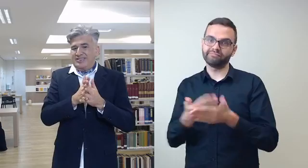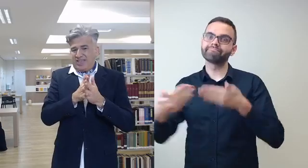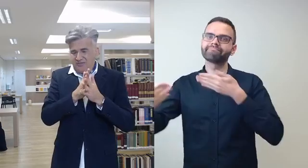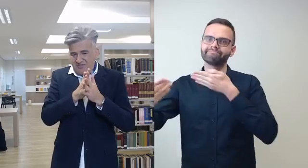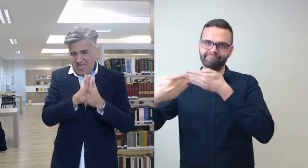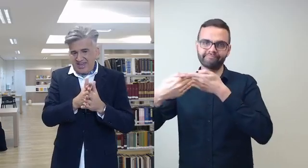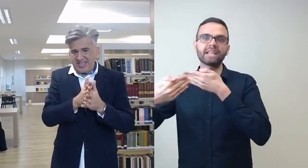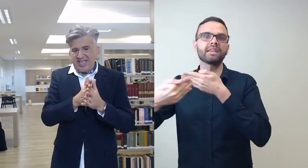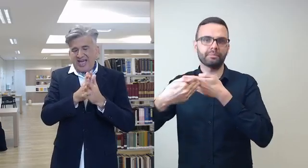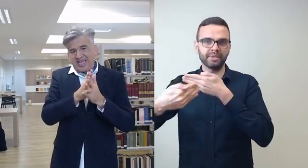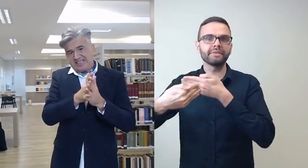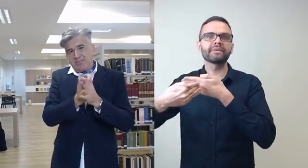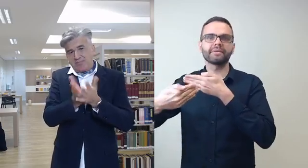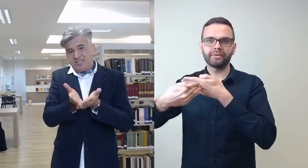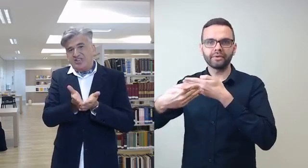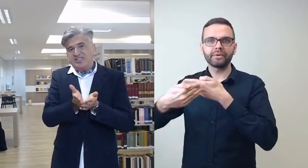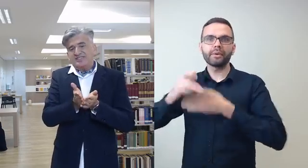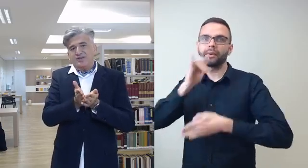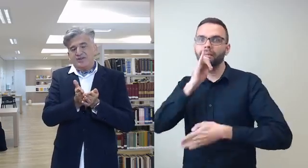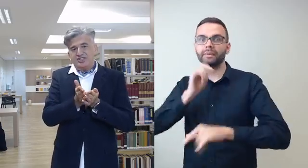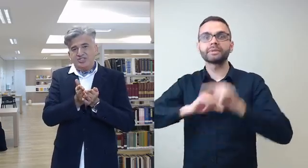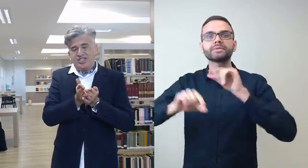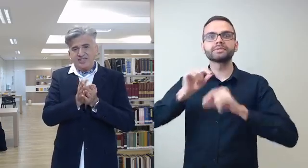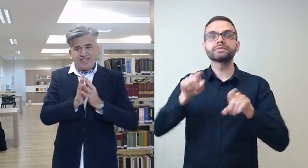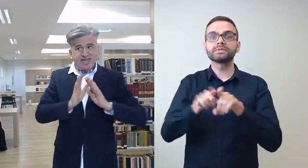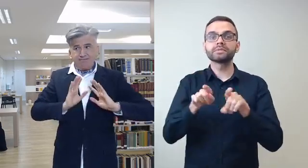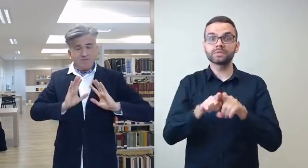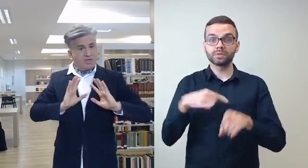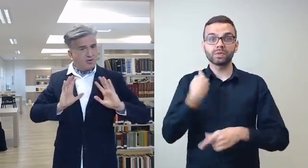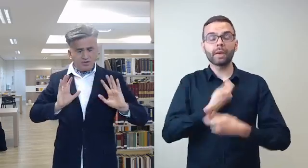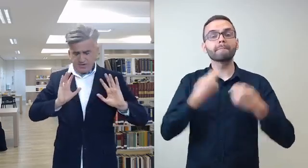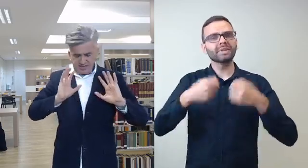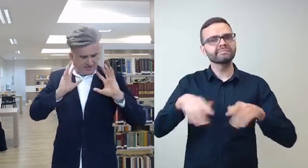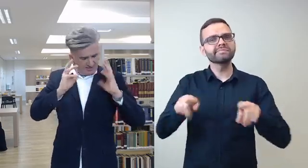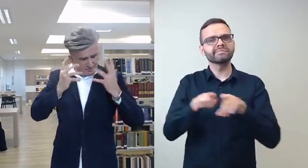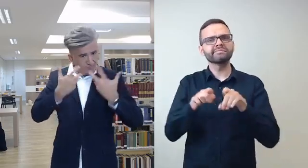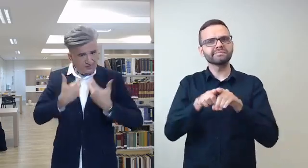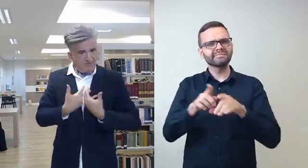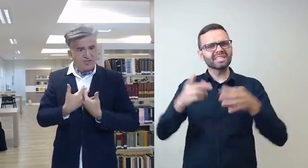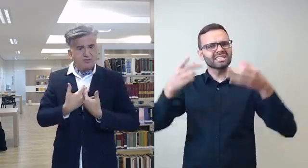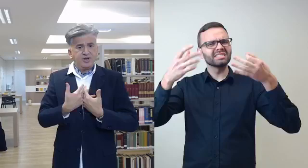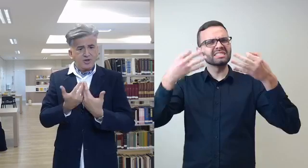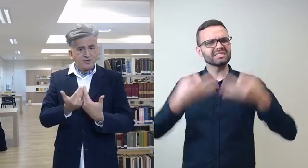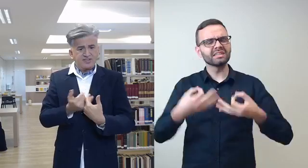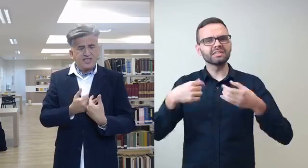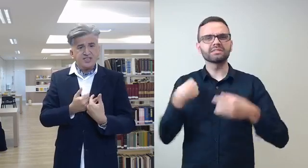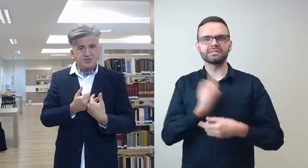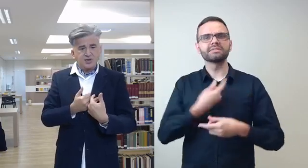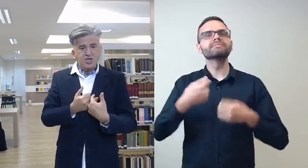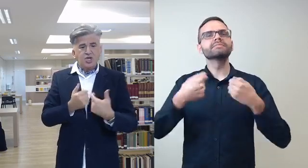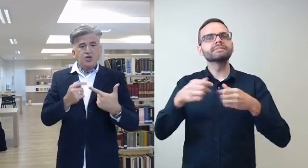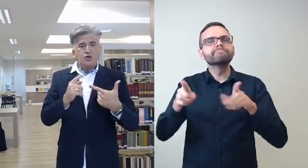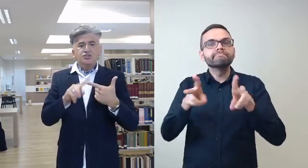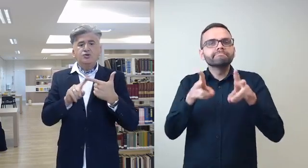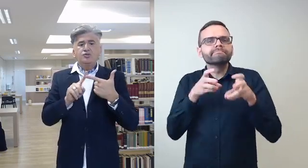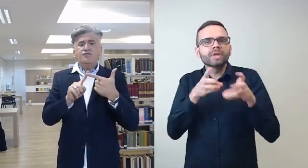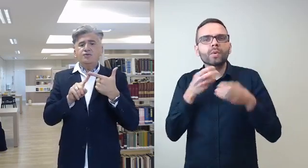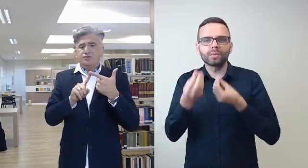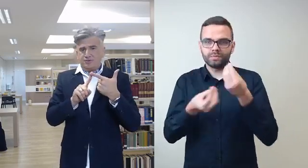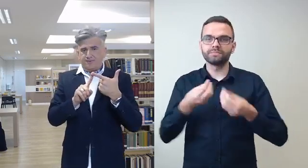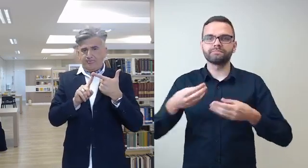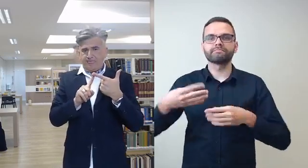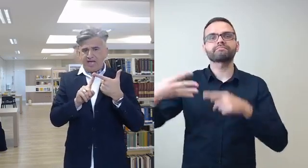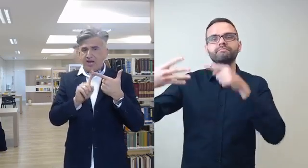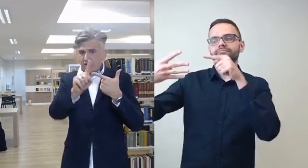que interfere aí da predileção. A gente tem que estar neutro e tem que estar se observando para não acontecer isso. O segundo